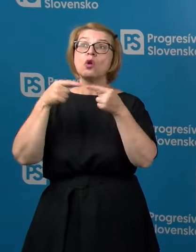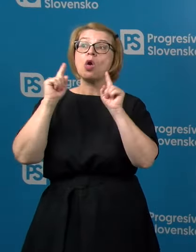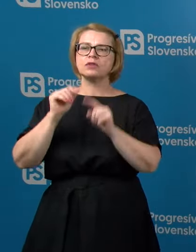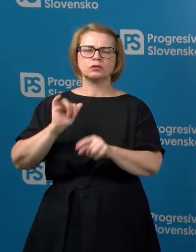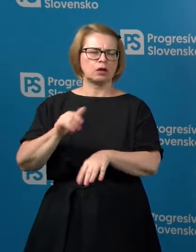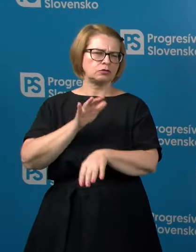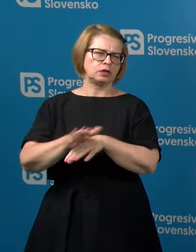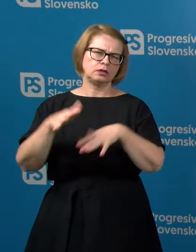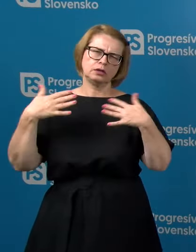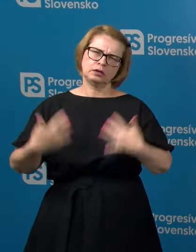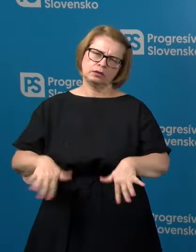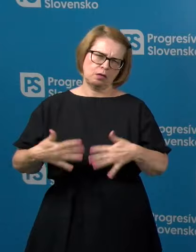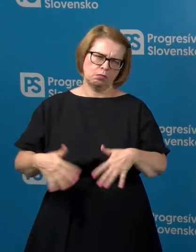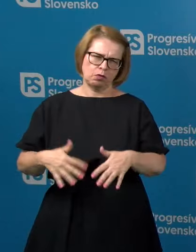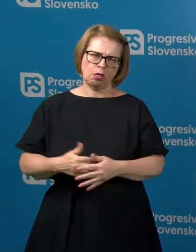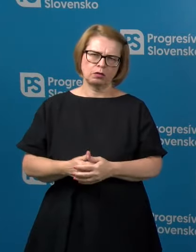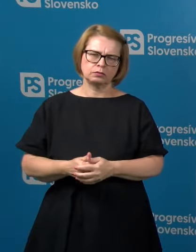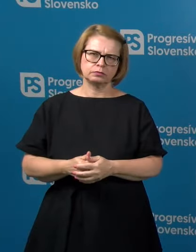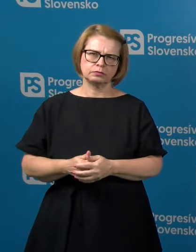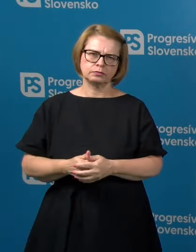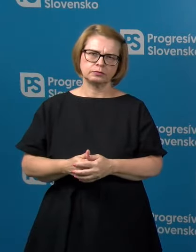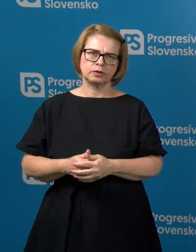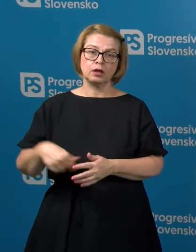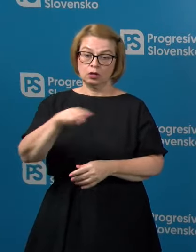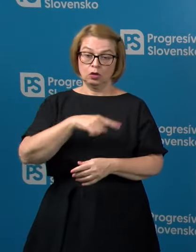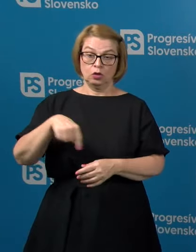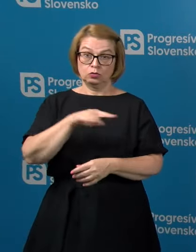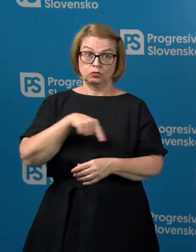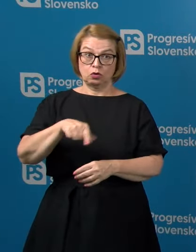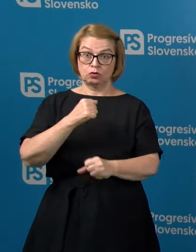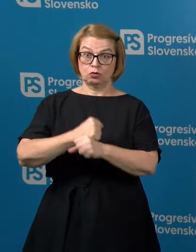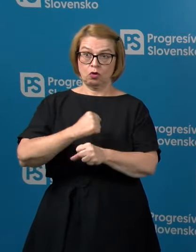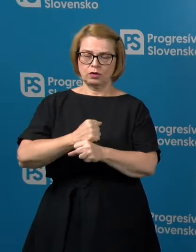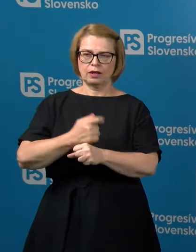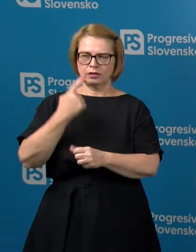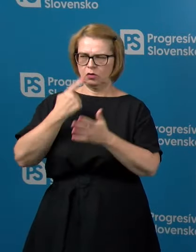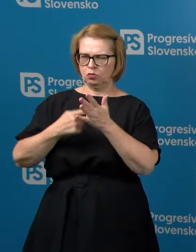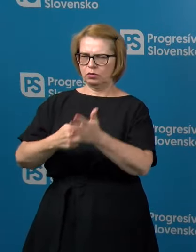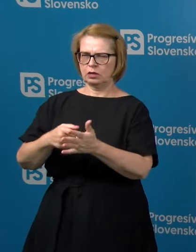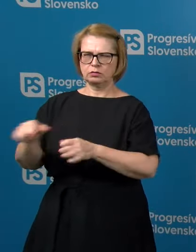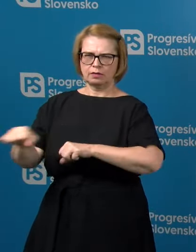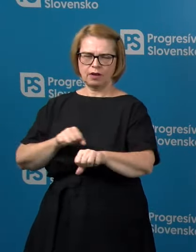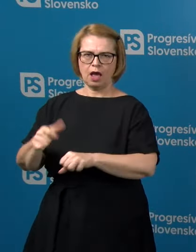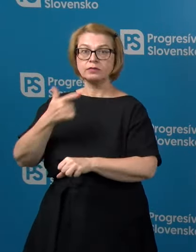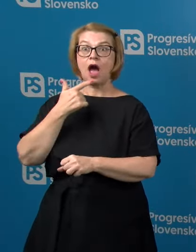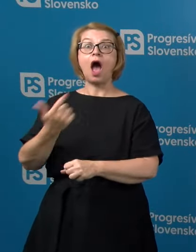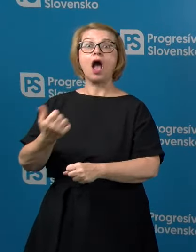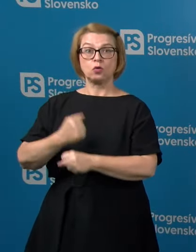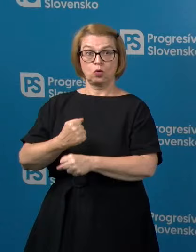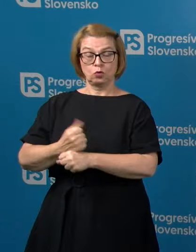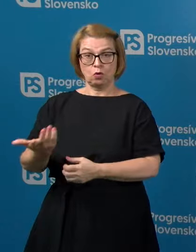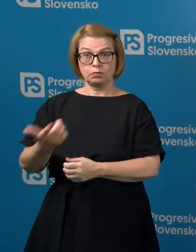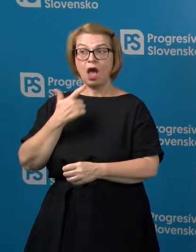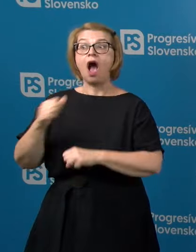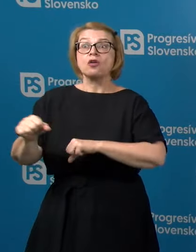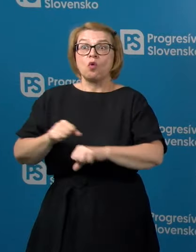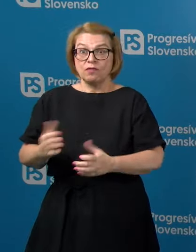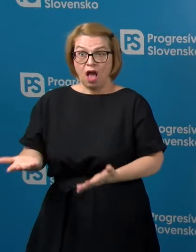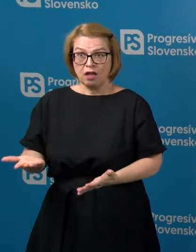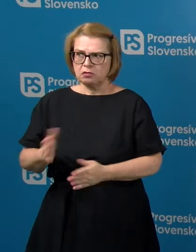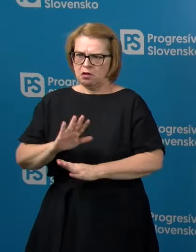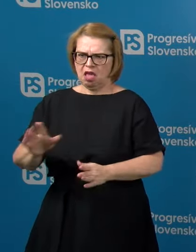nestalo. A opäť to ukazuje, ako táto vláda vládne. Ide im iba o seba, o ich